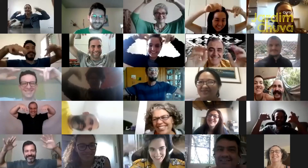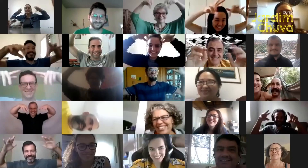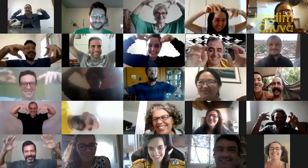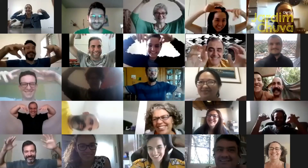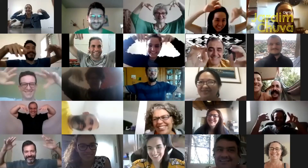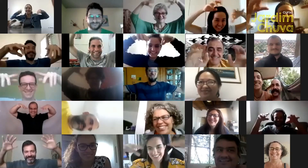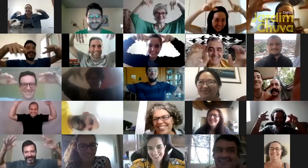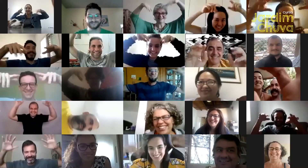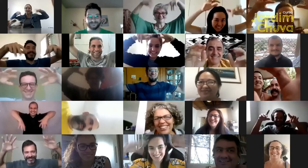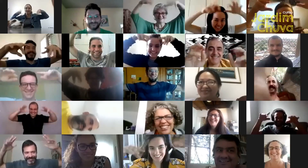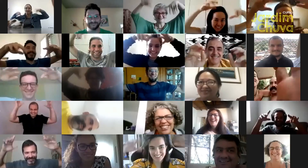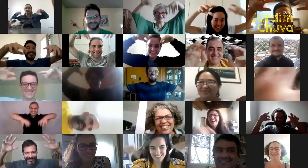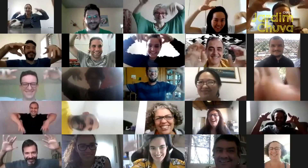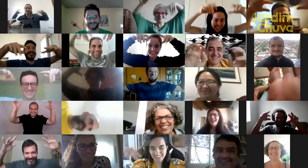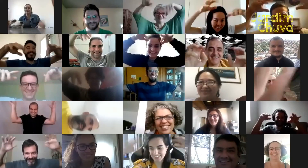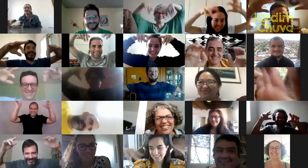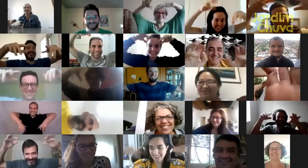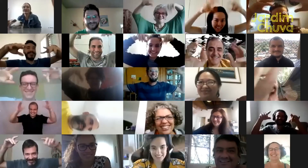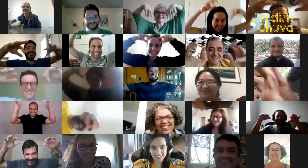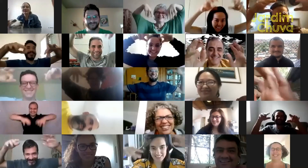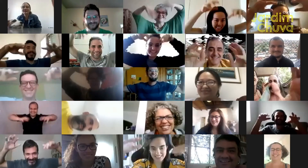está chovendo torrencialmente.